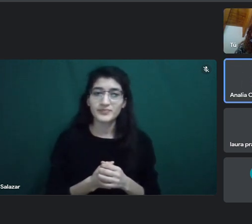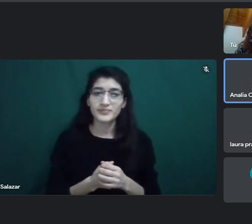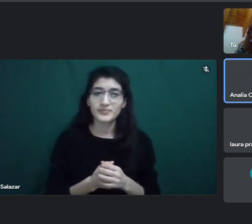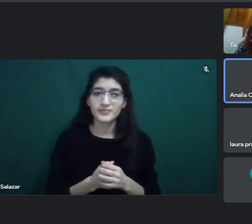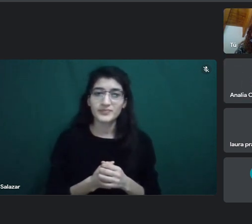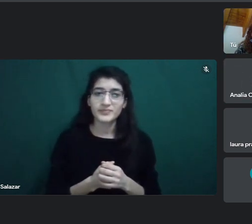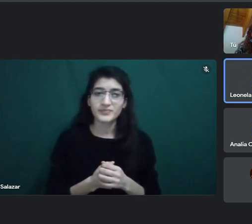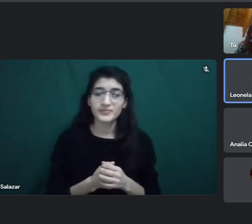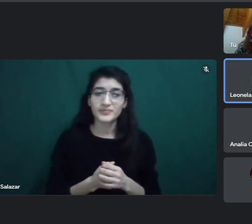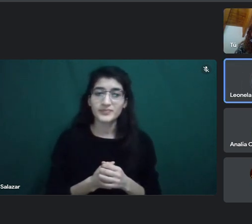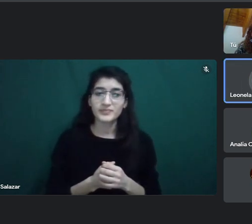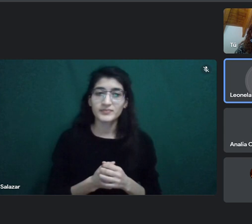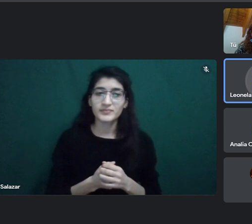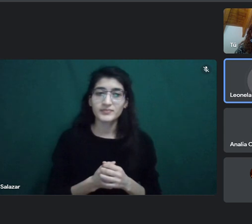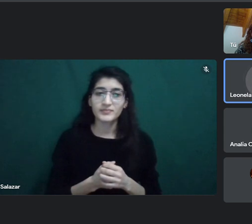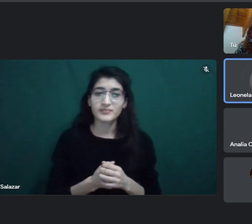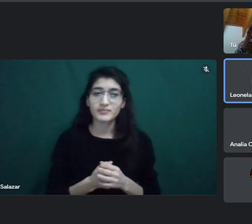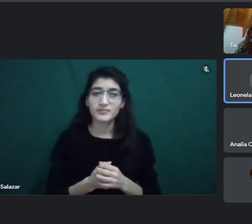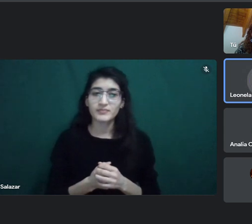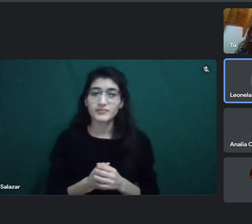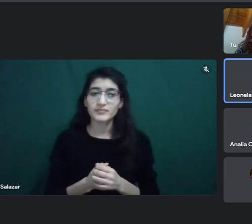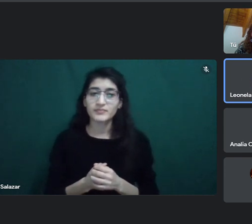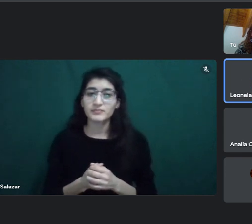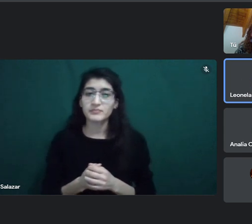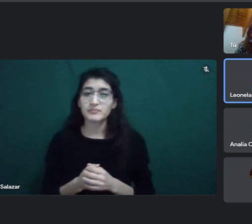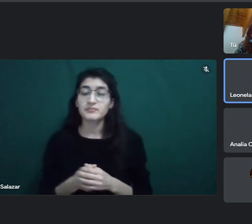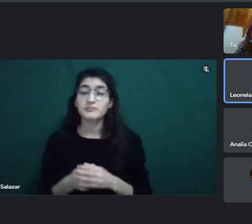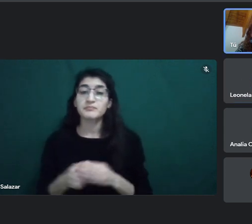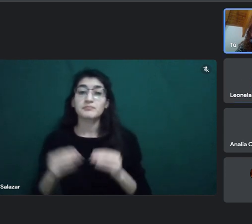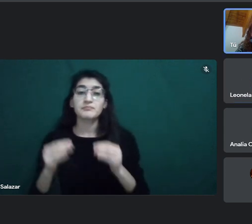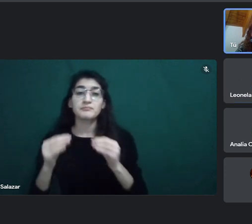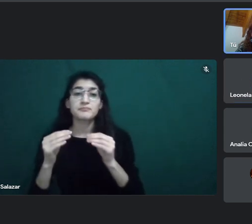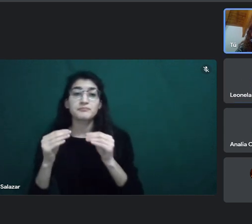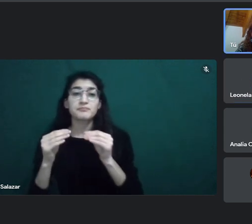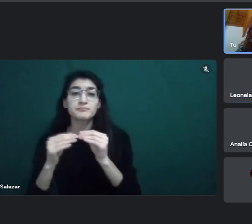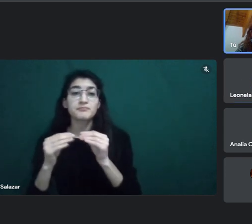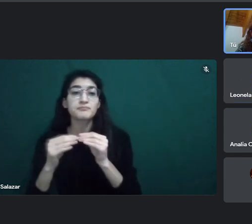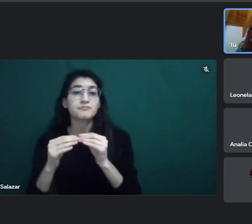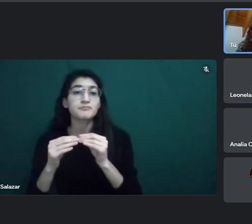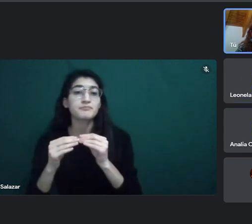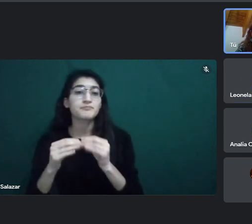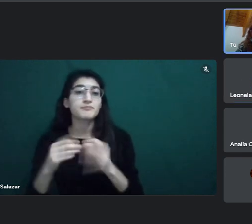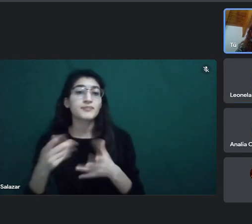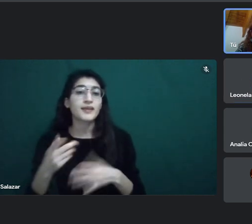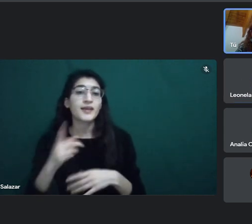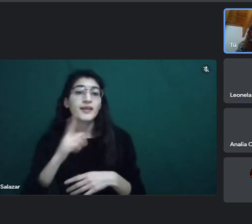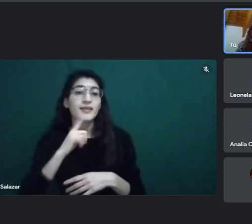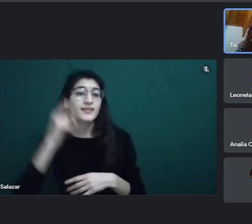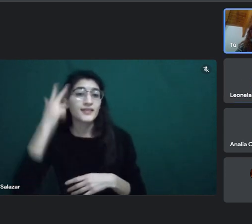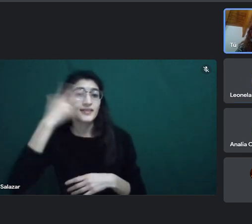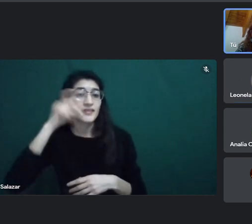Desde T a objetivo. Claro, ¿y cuál es el núcleo entonces?